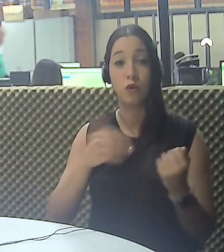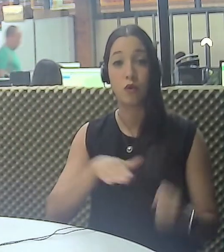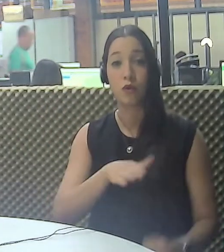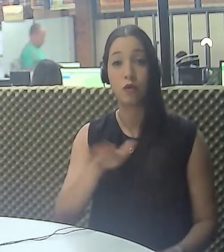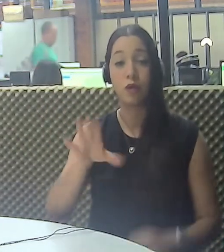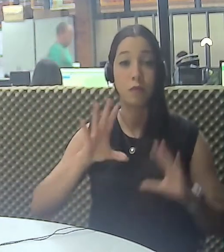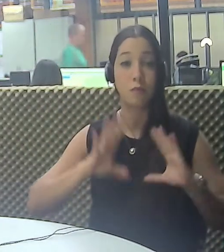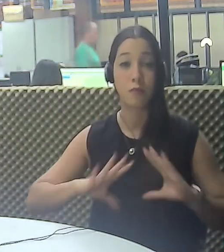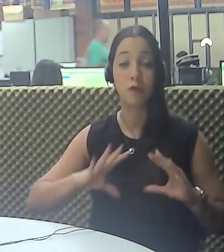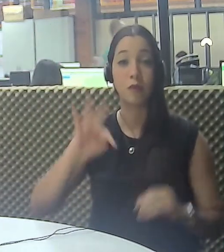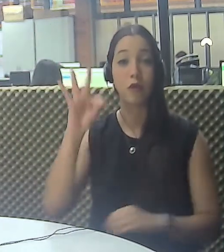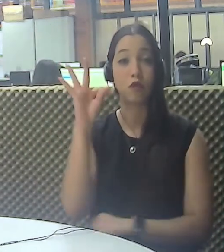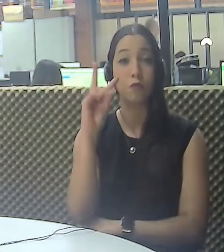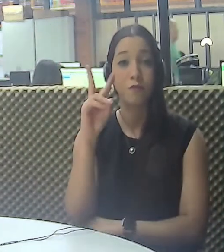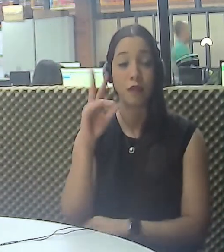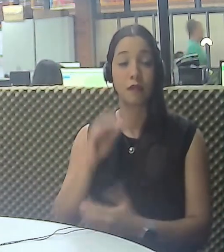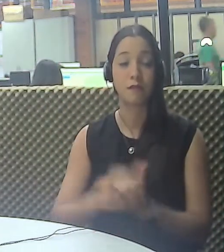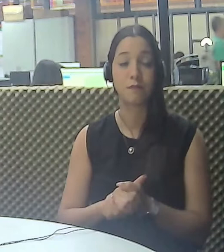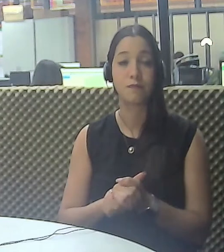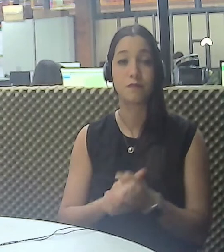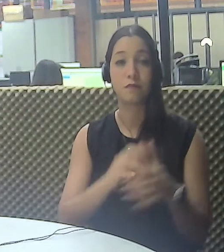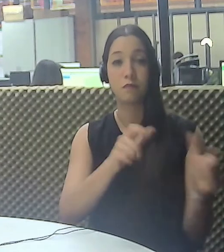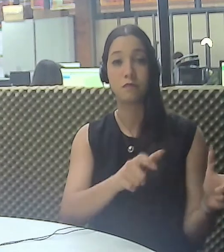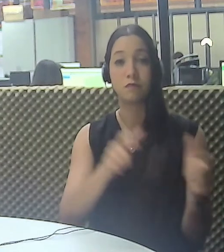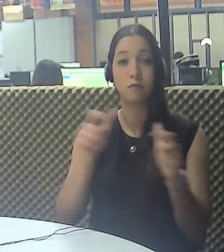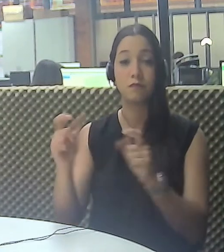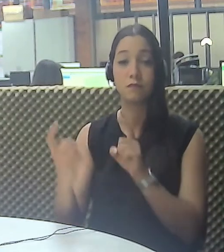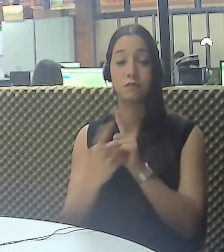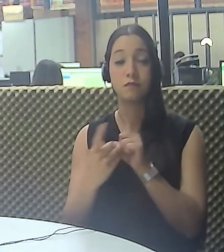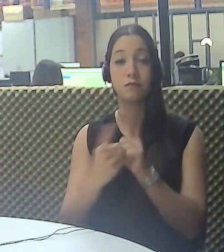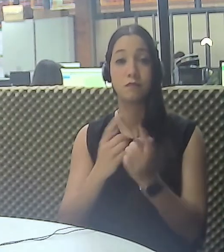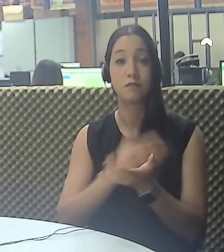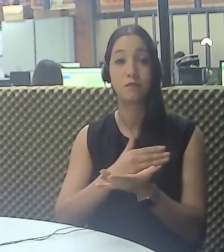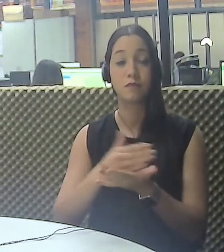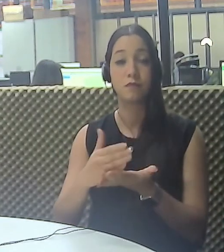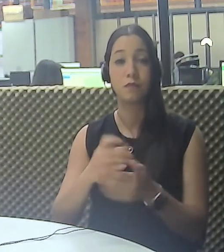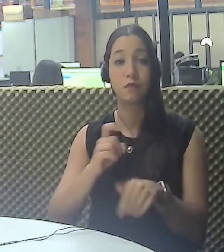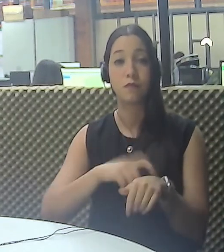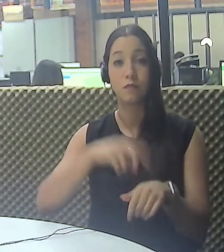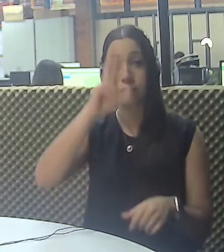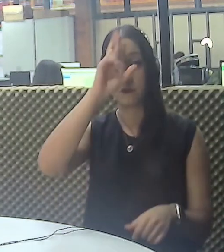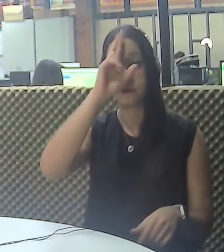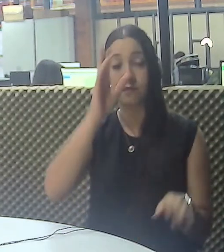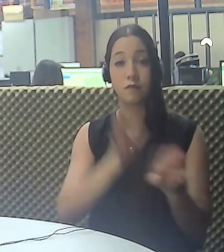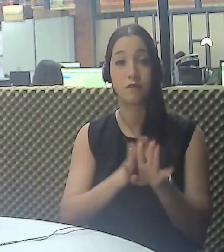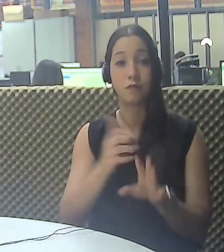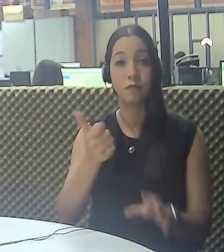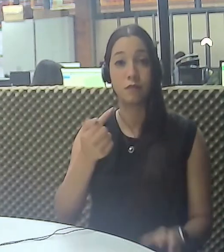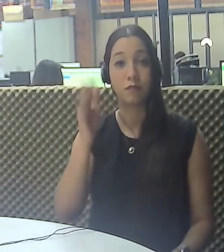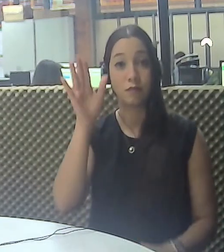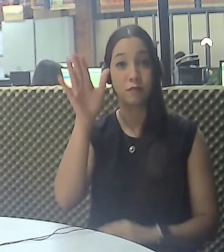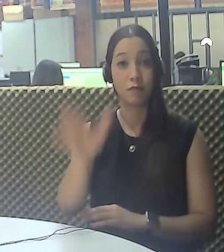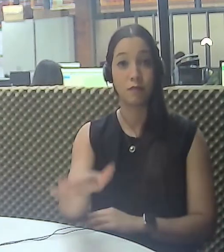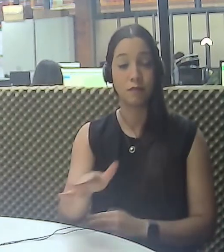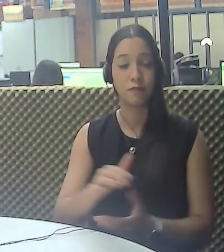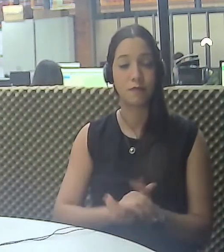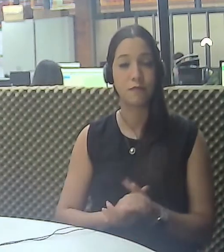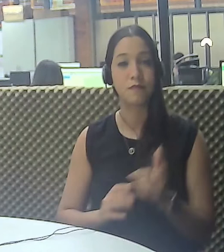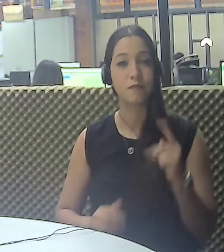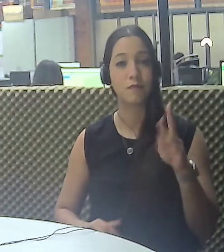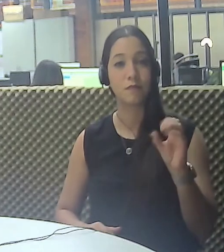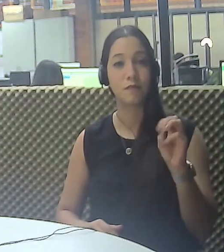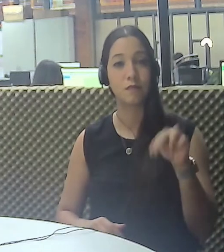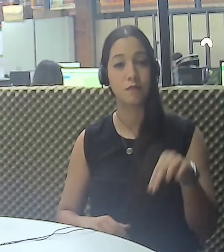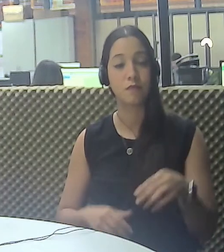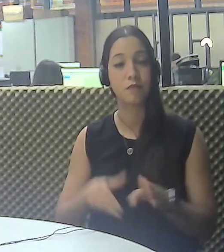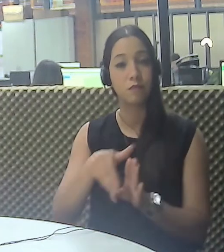na Praça Tubal Vilela. Nos dois locais, os atendimentos acontecem do meio-dia às 5 da tarde. O Procon Móvel